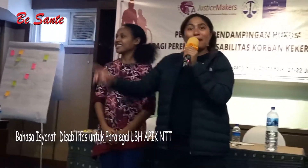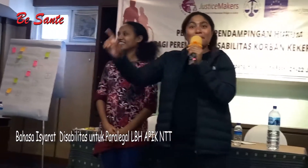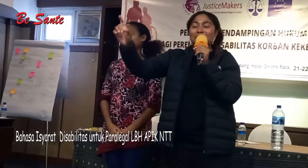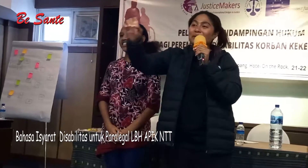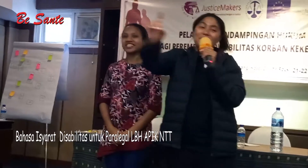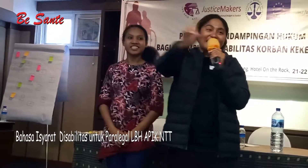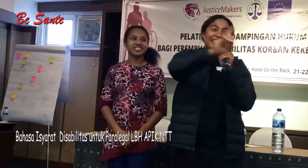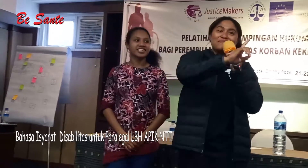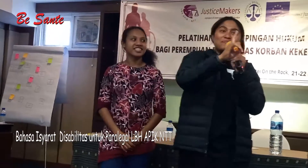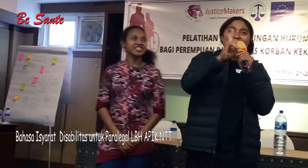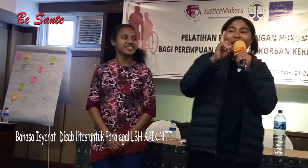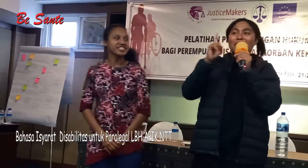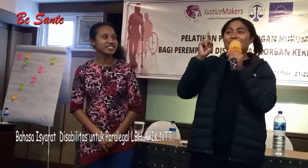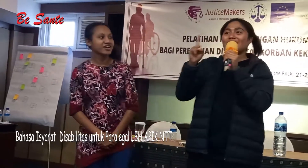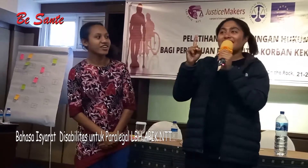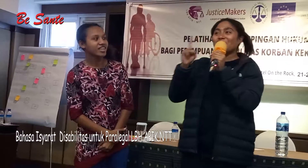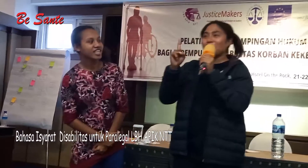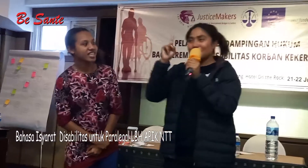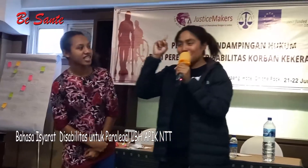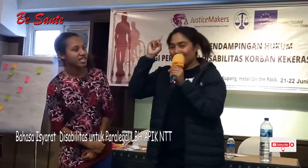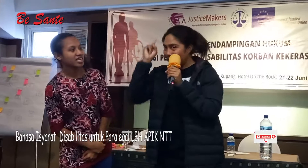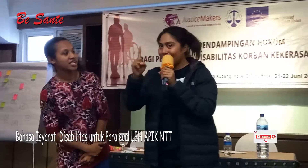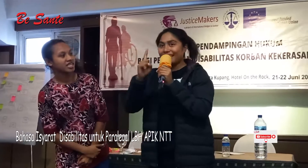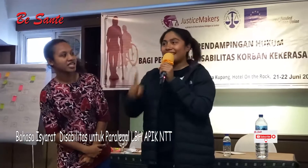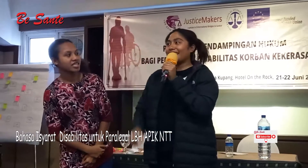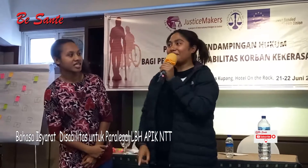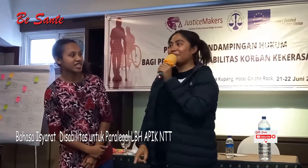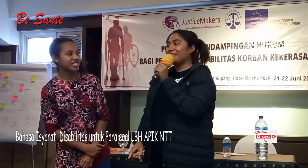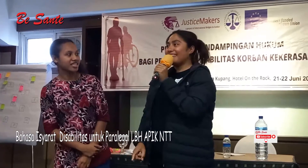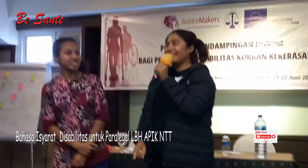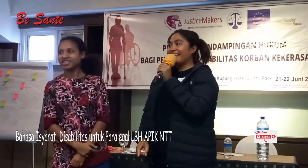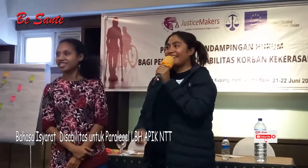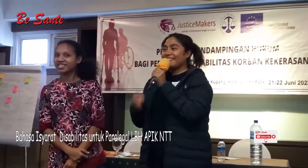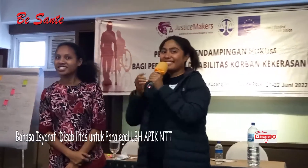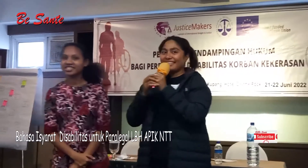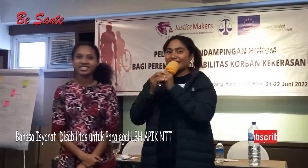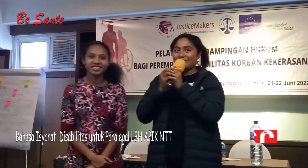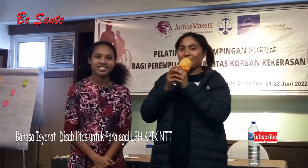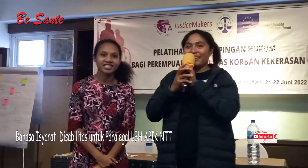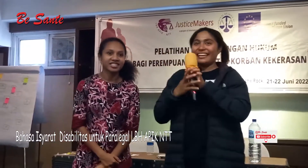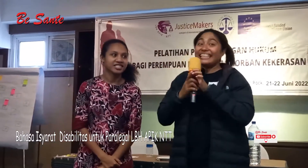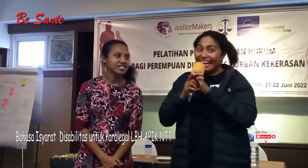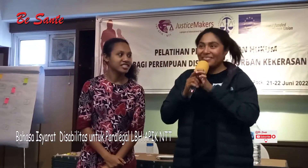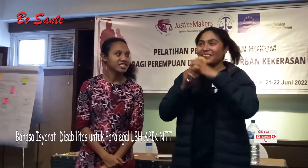Mam, oh pernah. Kalau masuk di Soe pasti bakal lihat nih satu. Ah, tiga. Soe. Iya betul.